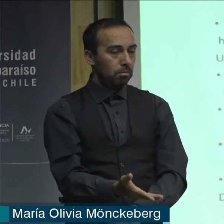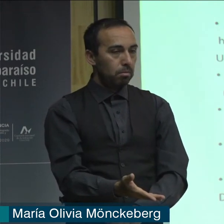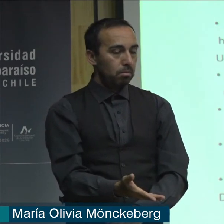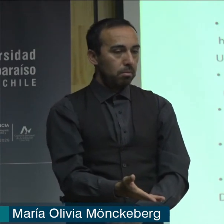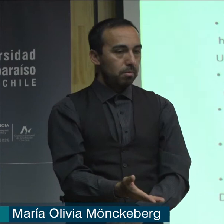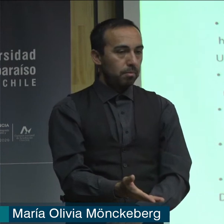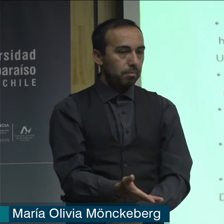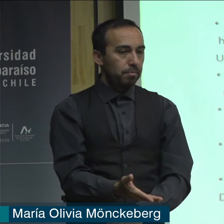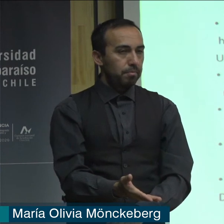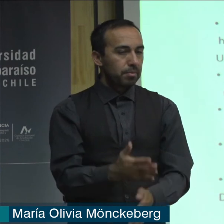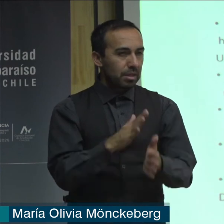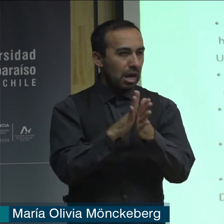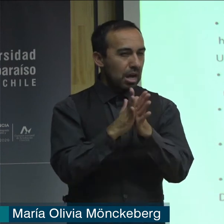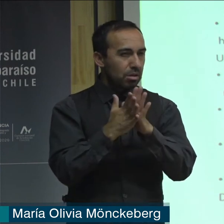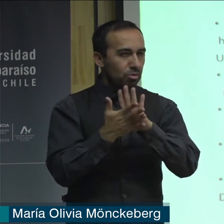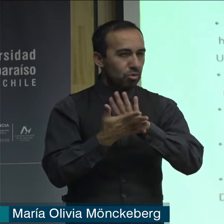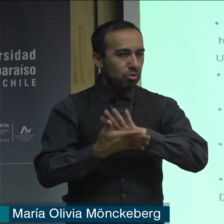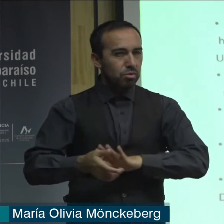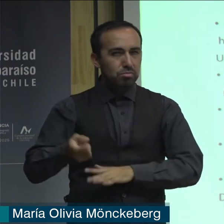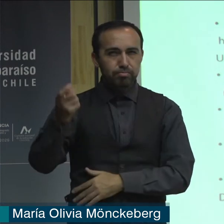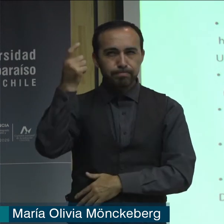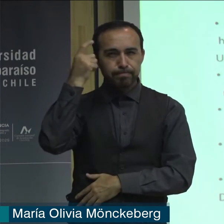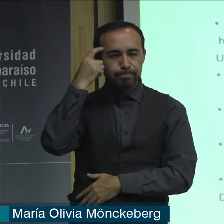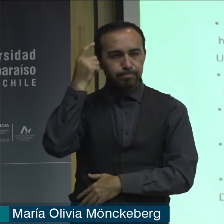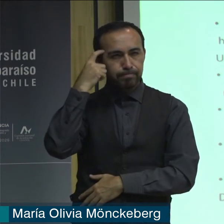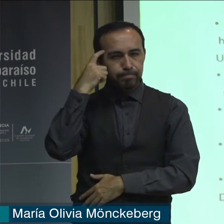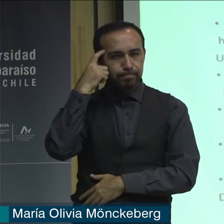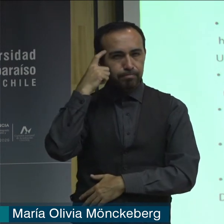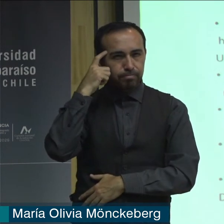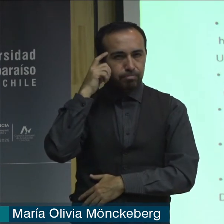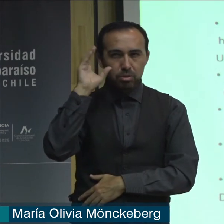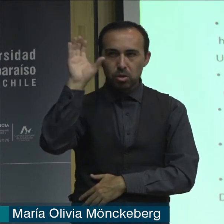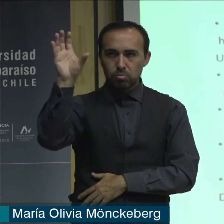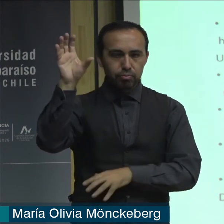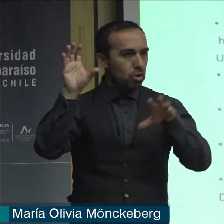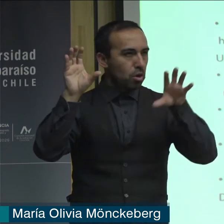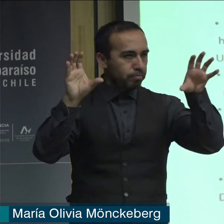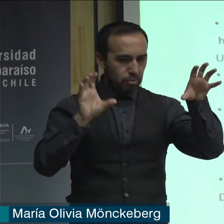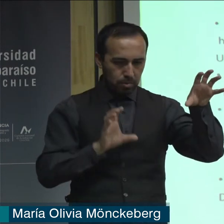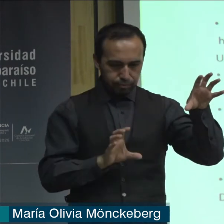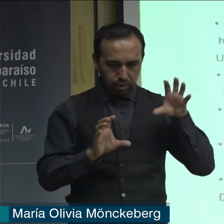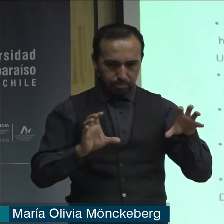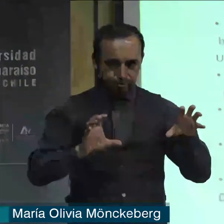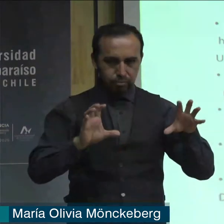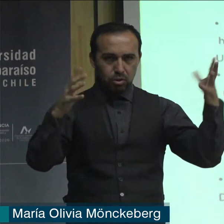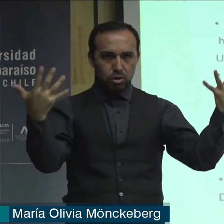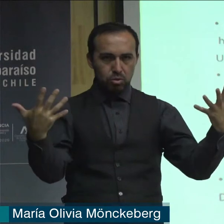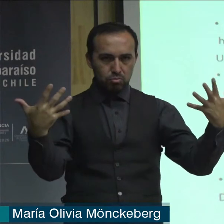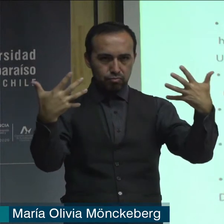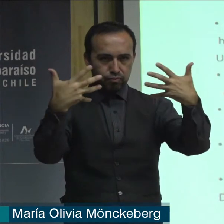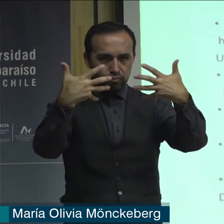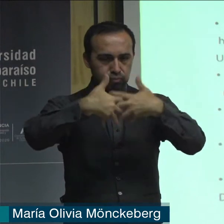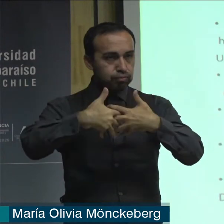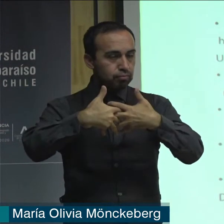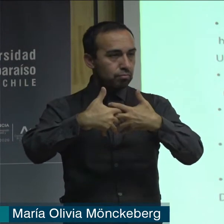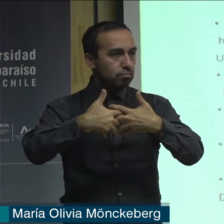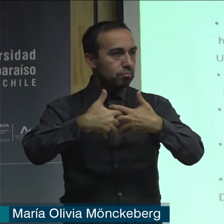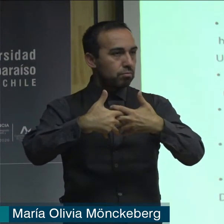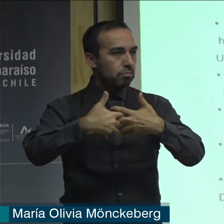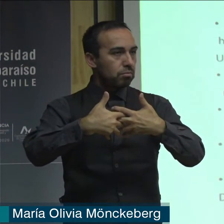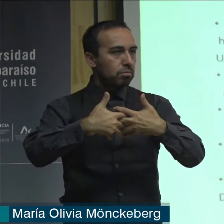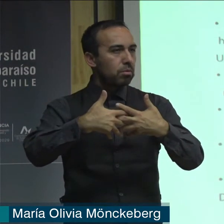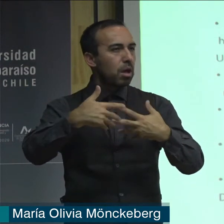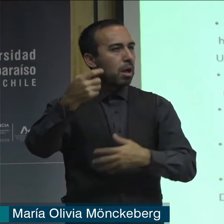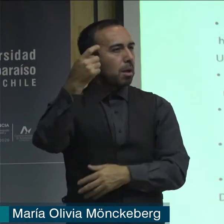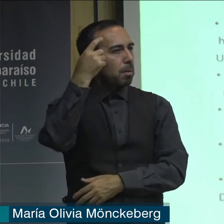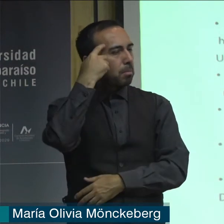hay toda una lógica tanto en el diseño como la puesta en acción como en la influencia